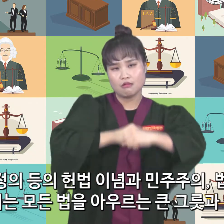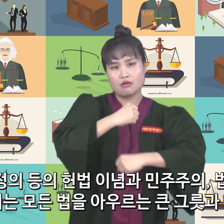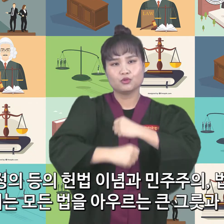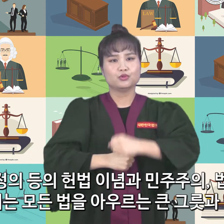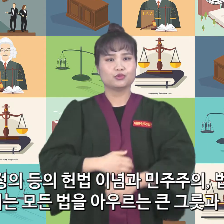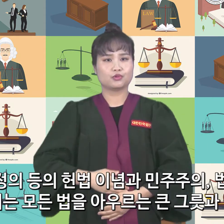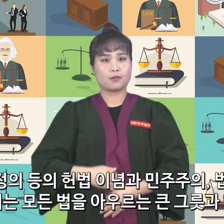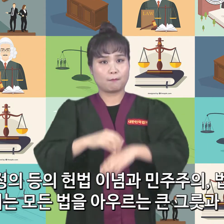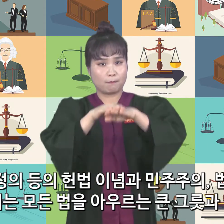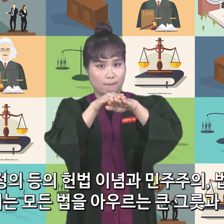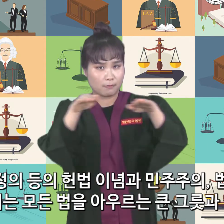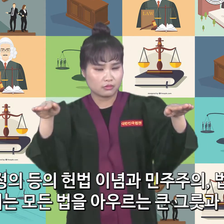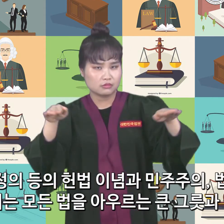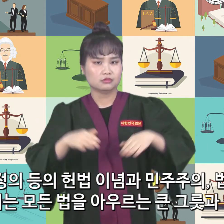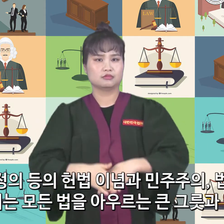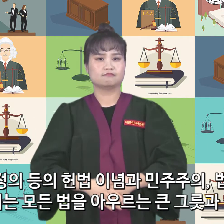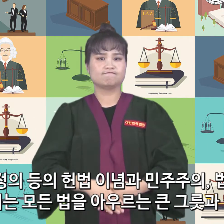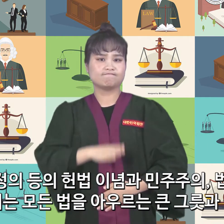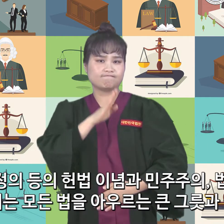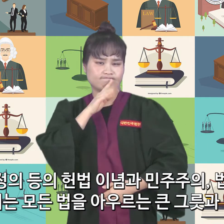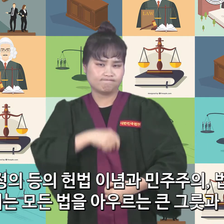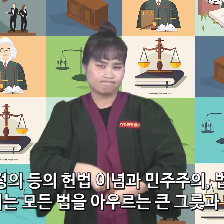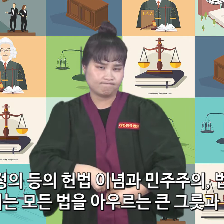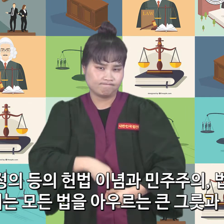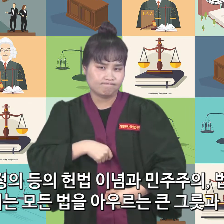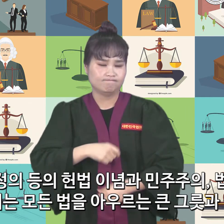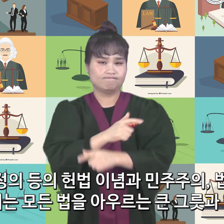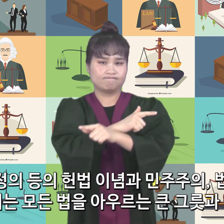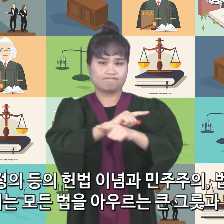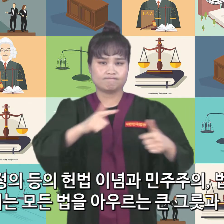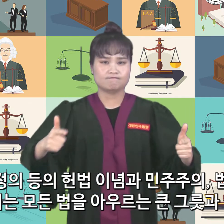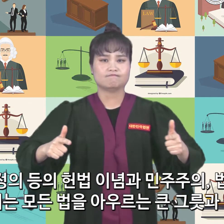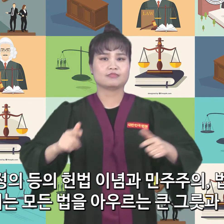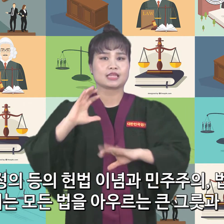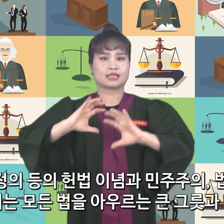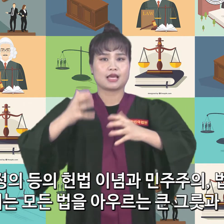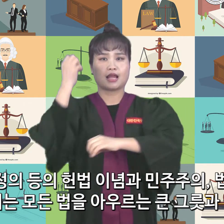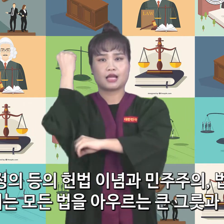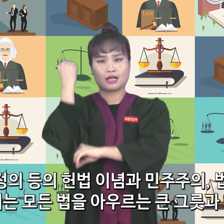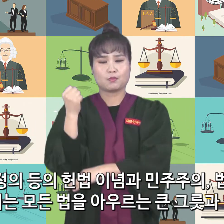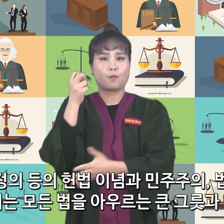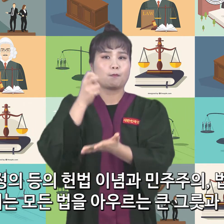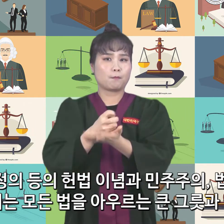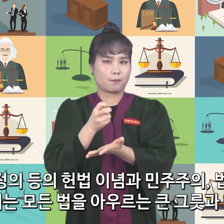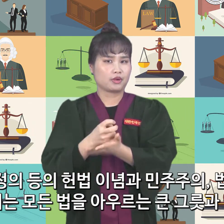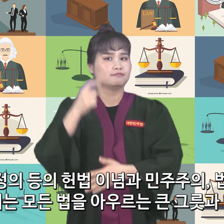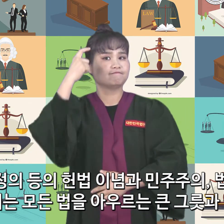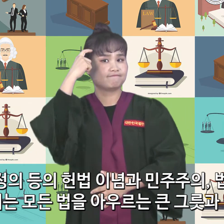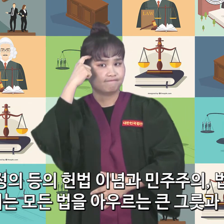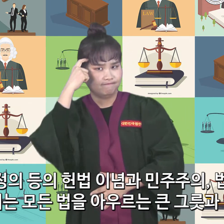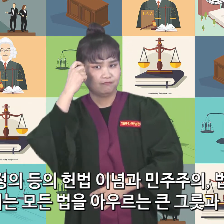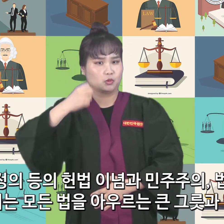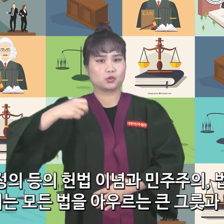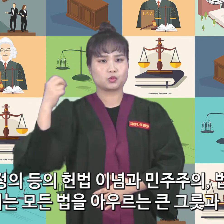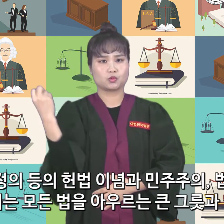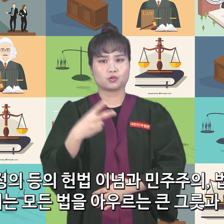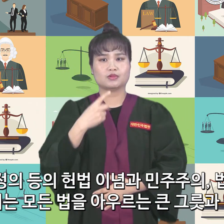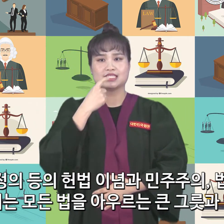자유, 평등, 정의 등의 헌법 이념과 민주주의, 법치주의